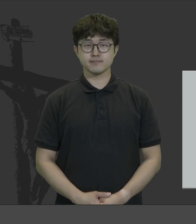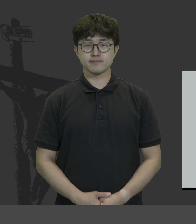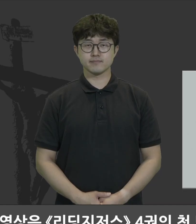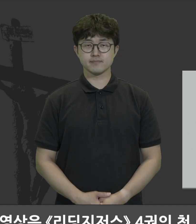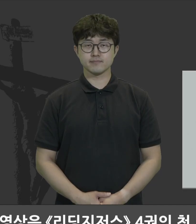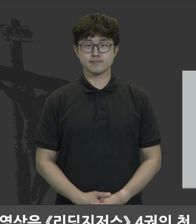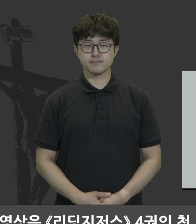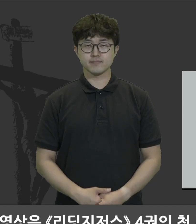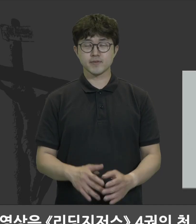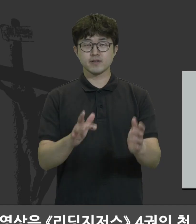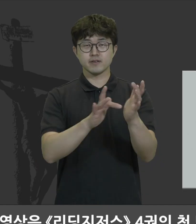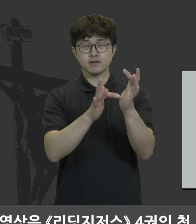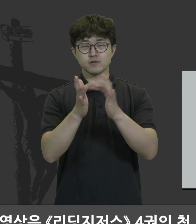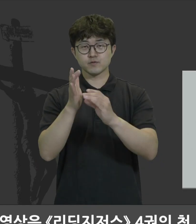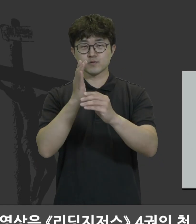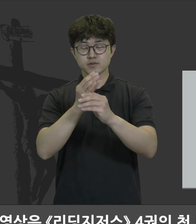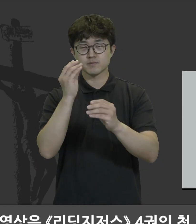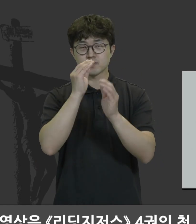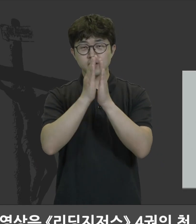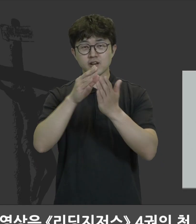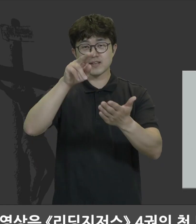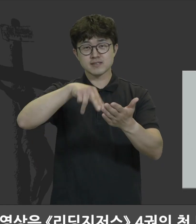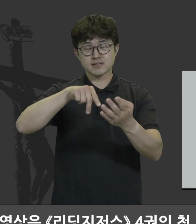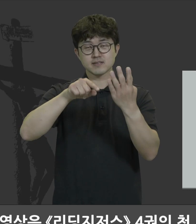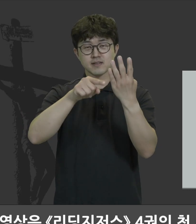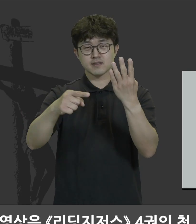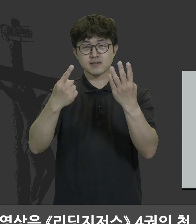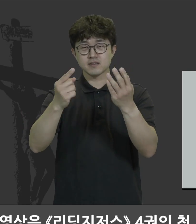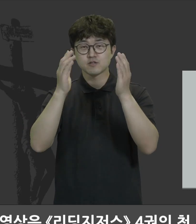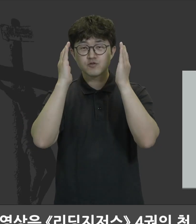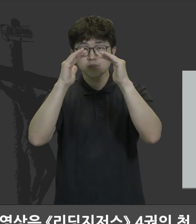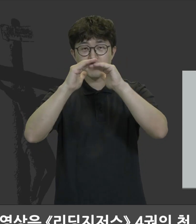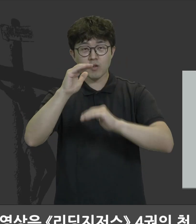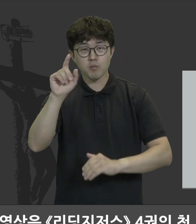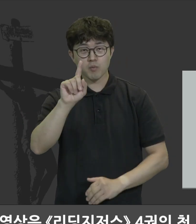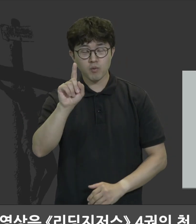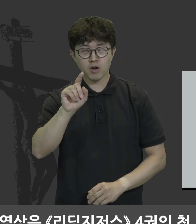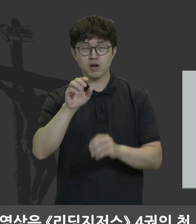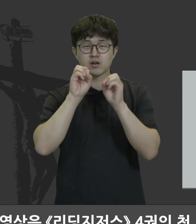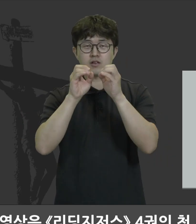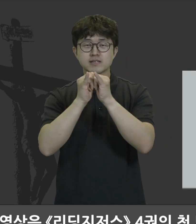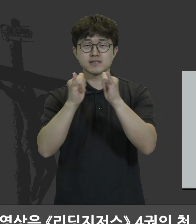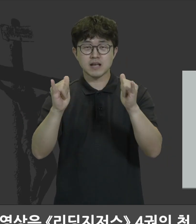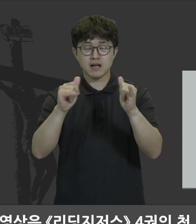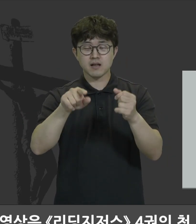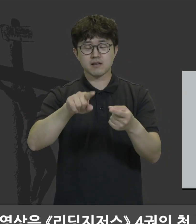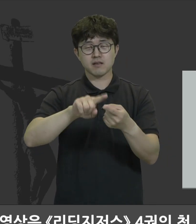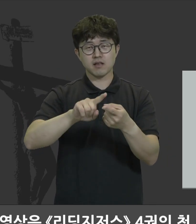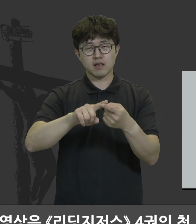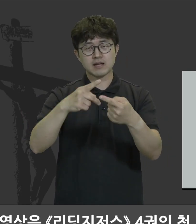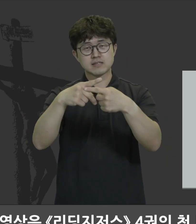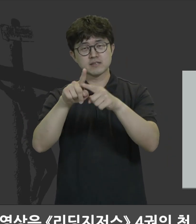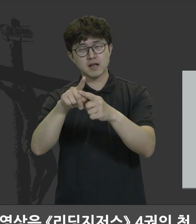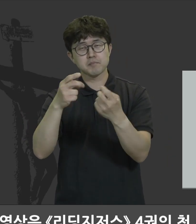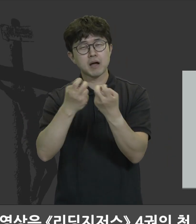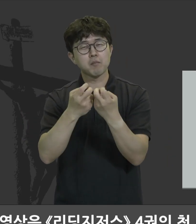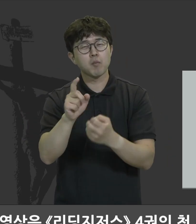이번 영상은 리딩 지저스 4권 첫 번째 수업으로 앞으로 공부할 여러 선지서에 등장하는 선지자들을 어떻게